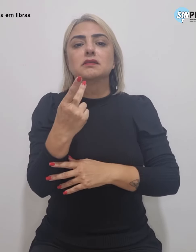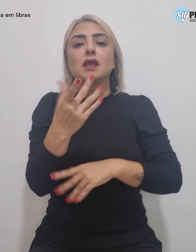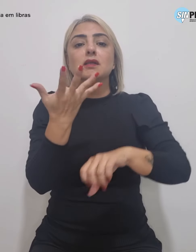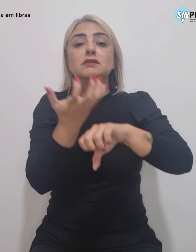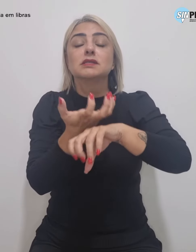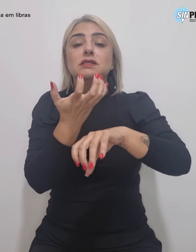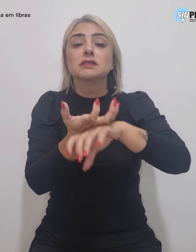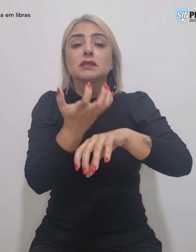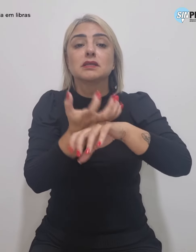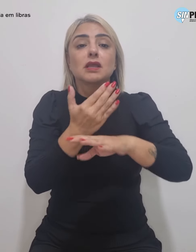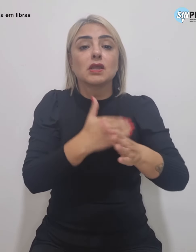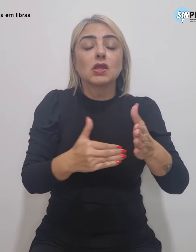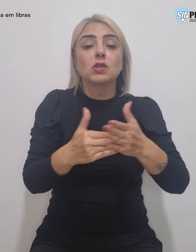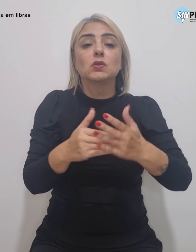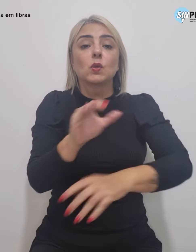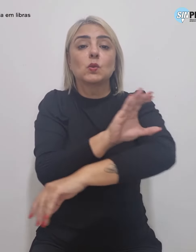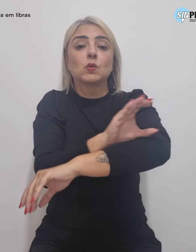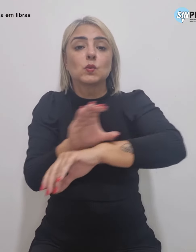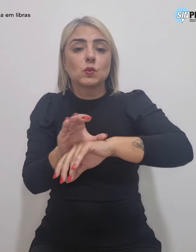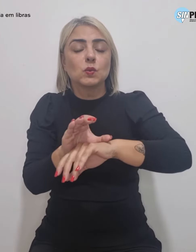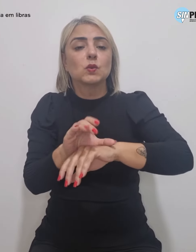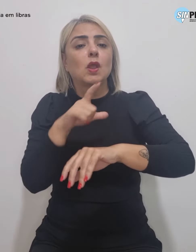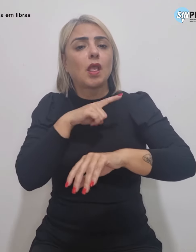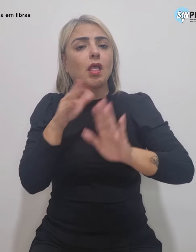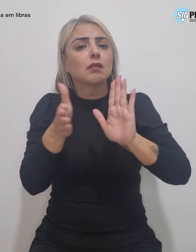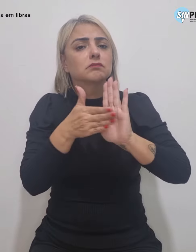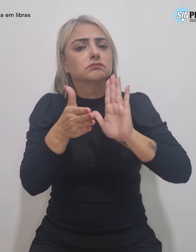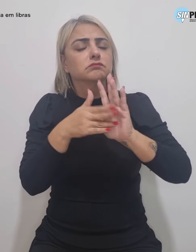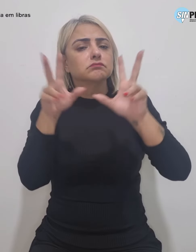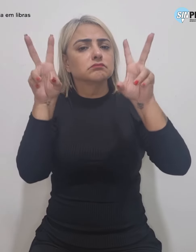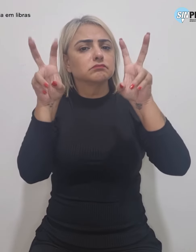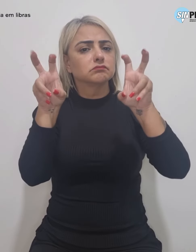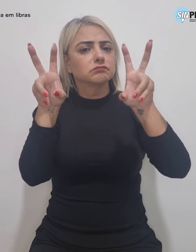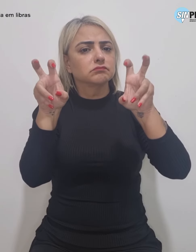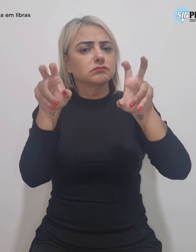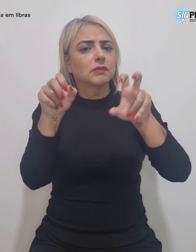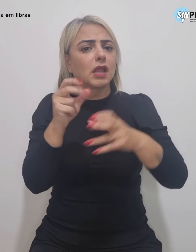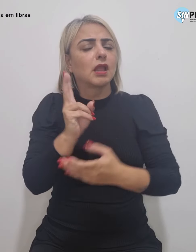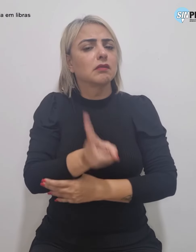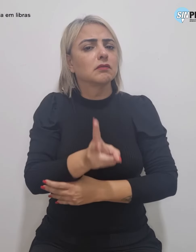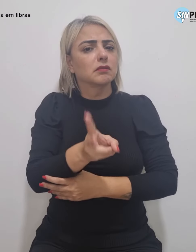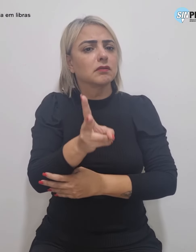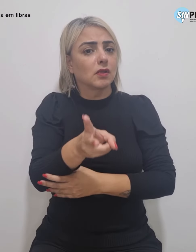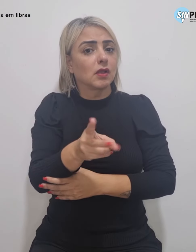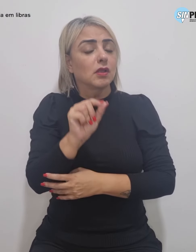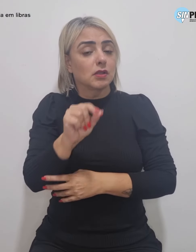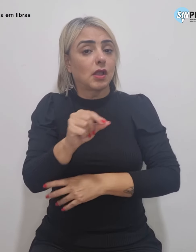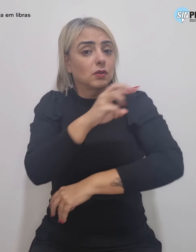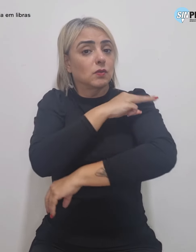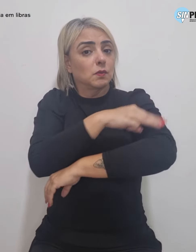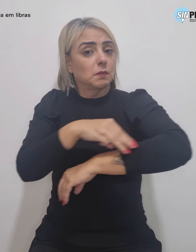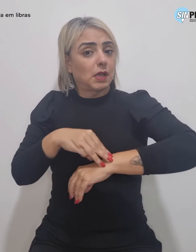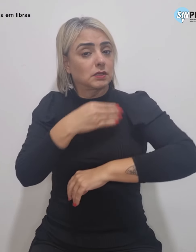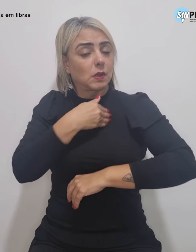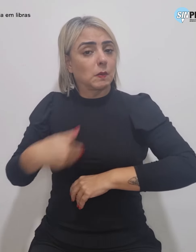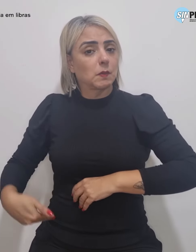em todos os cursos que tratem desse assunto e manter, no caso do magistério, uma formação